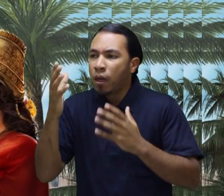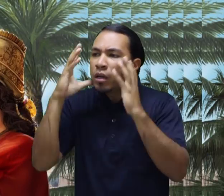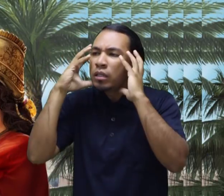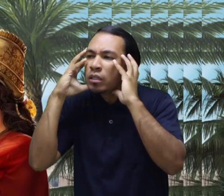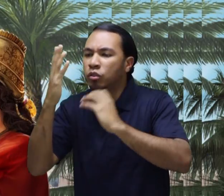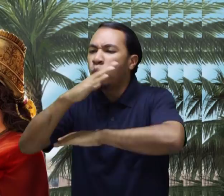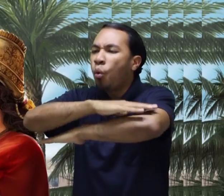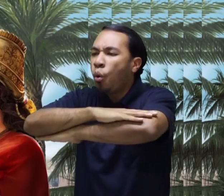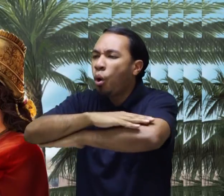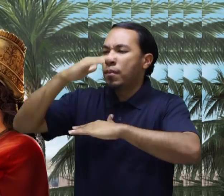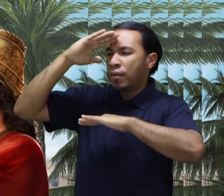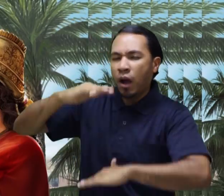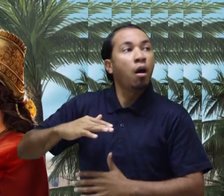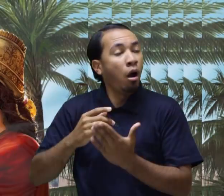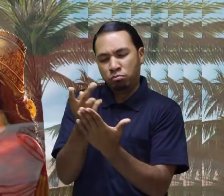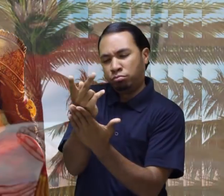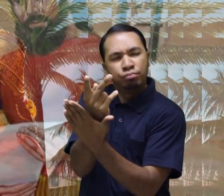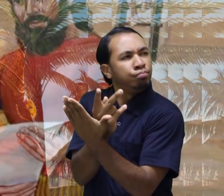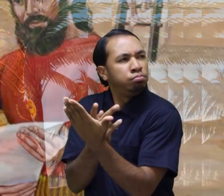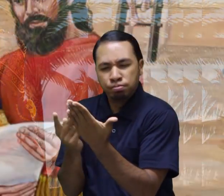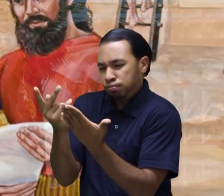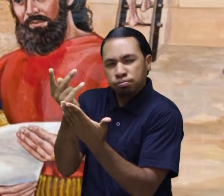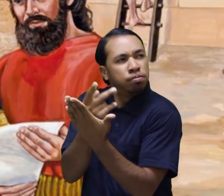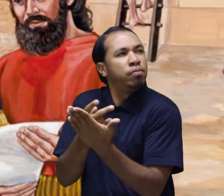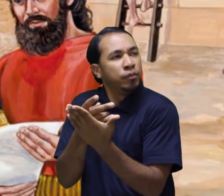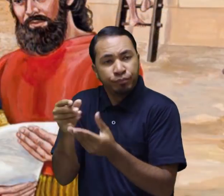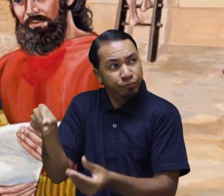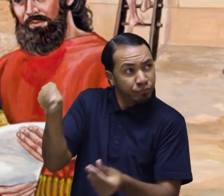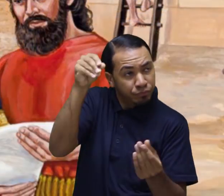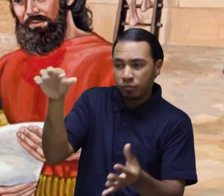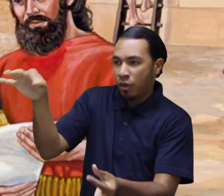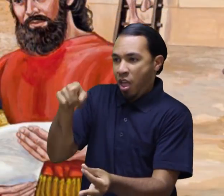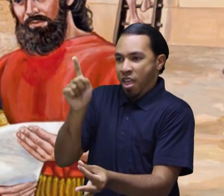Logo foi feito um desenho para servir de modelo.